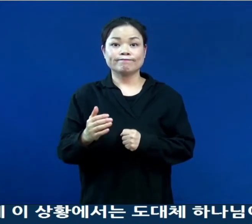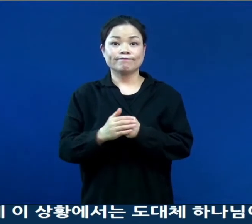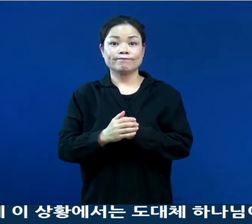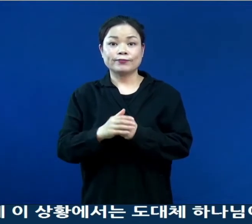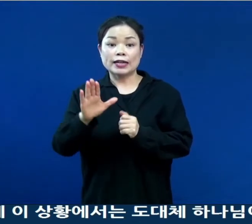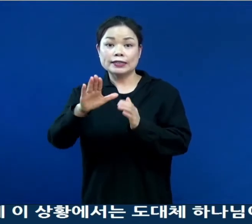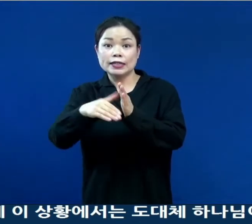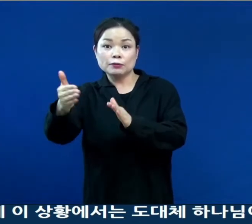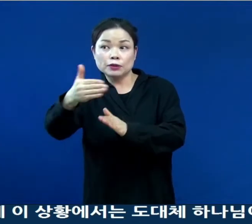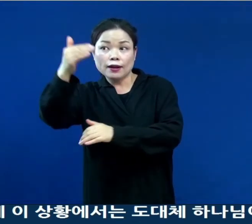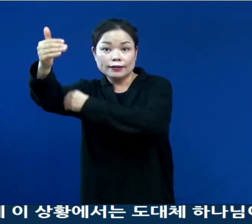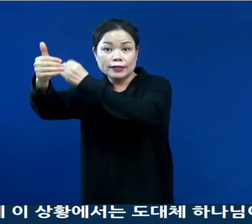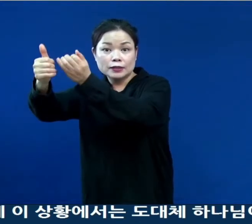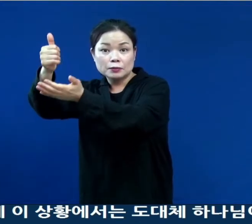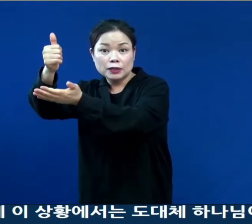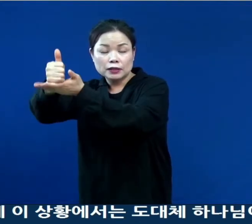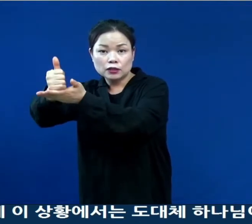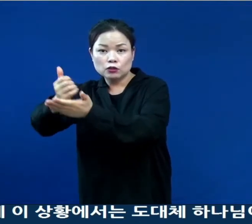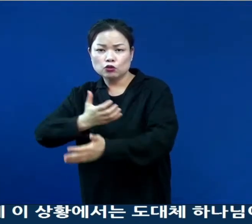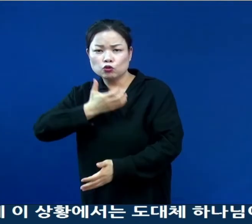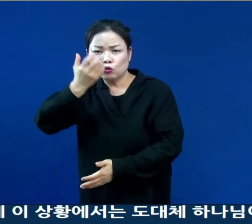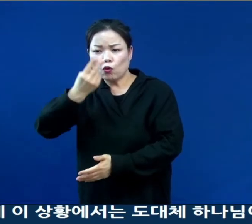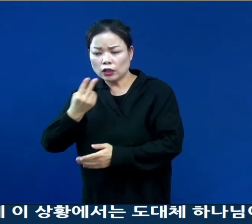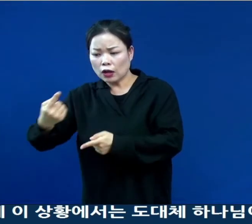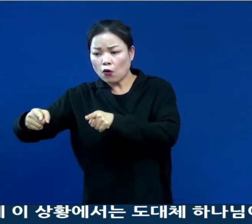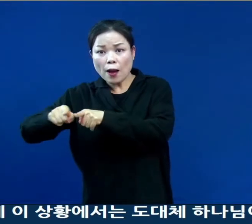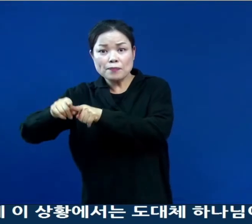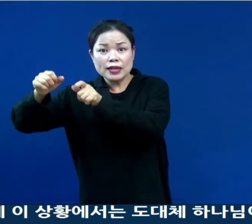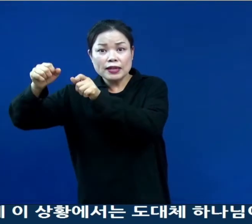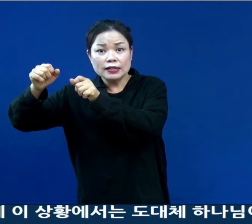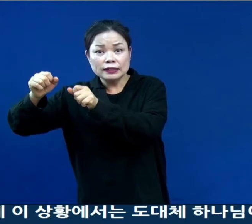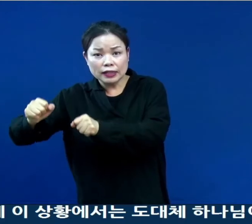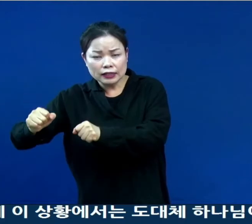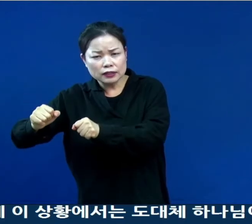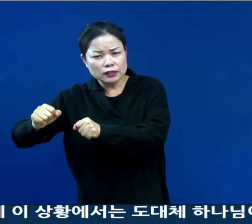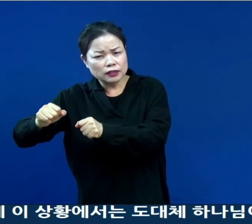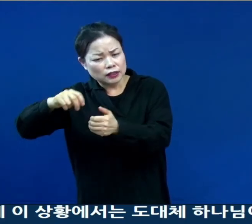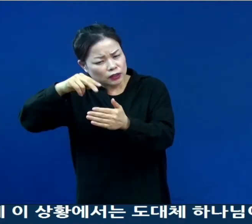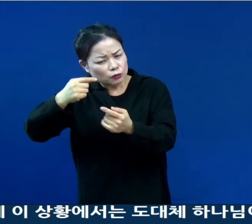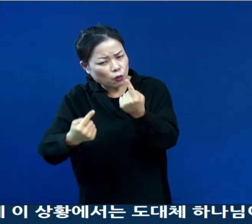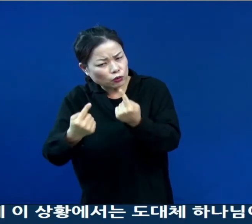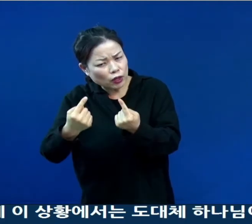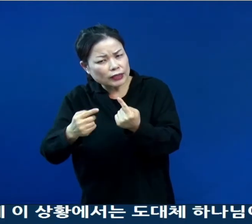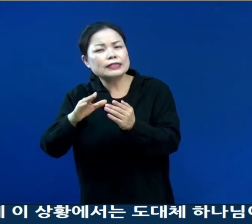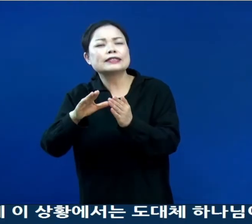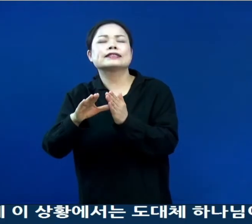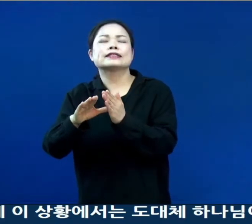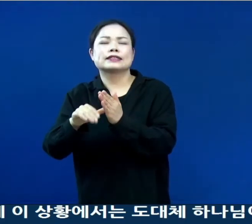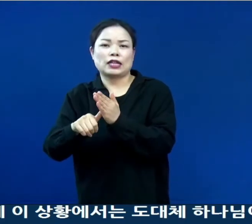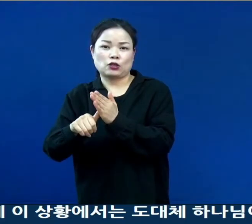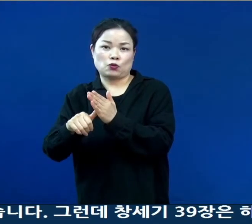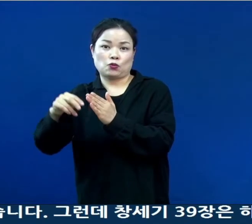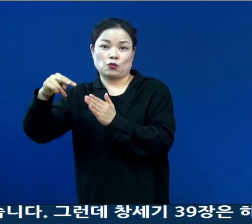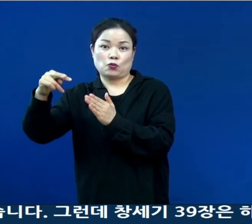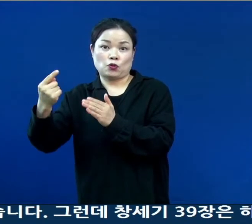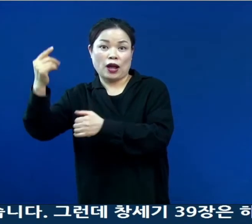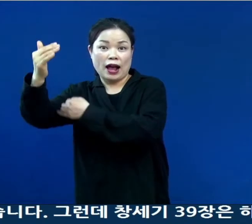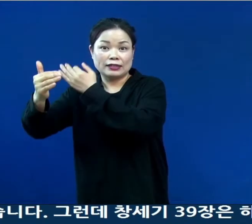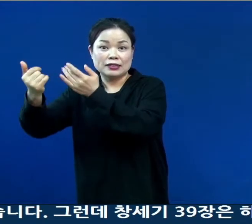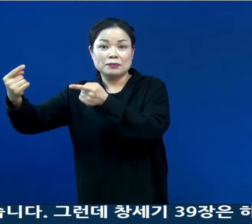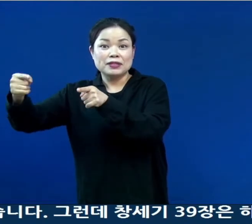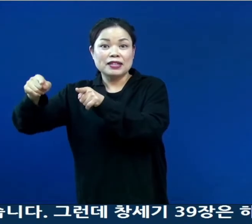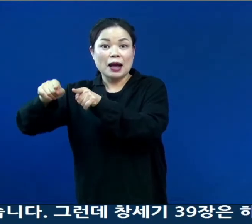그러니까 이때부터 하나님이 지금 요셉과 함께 하셨다고 읽기보다는 그때도 하나님이